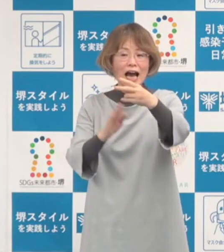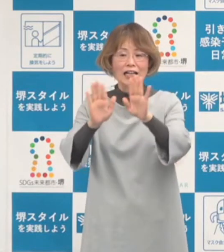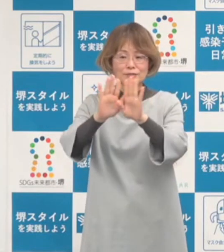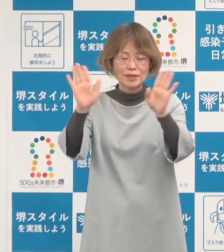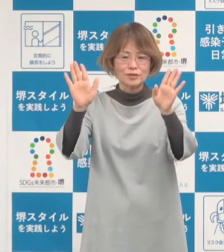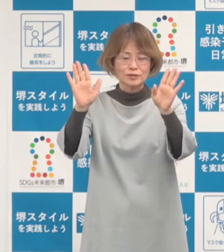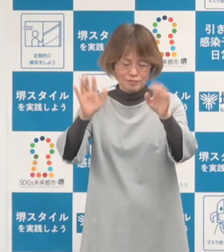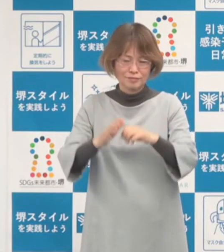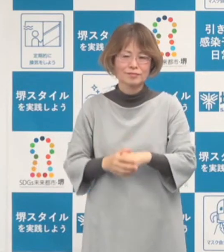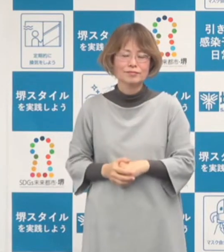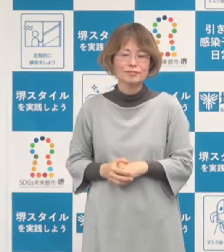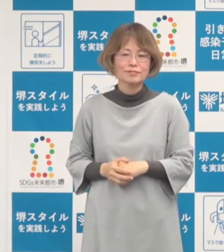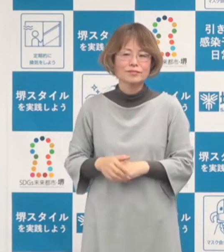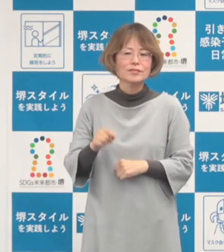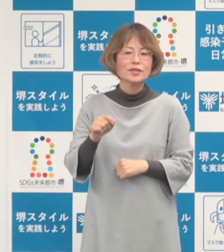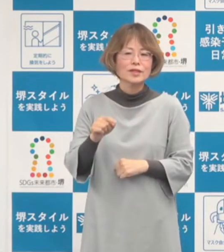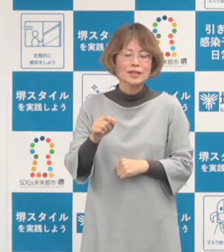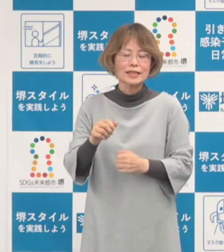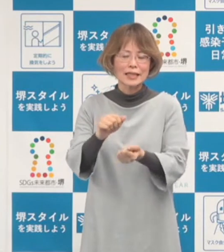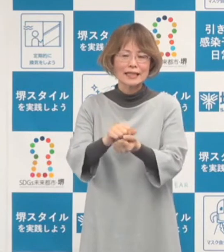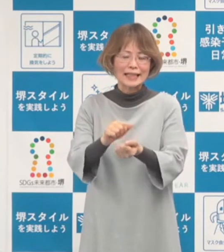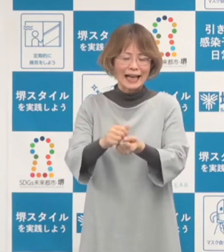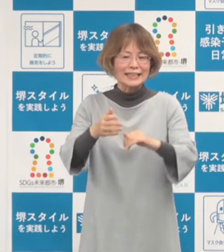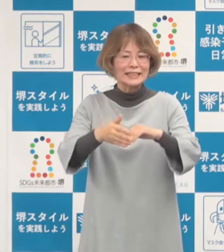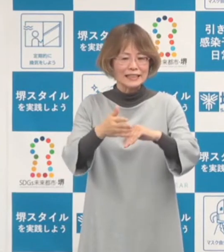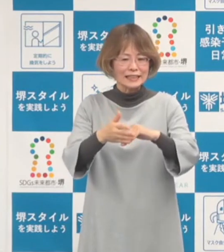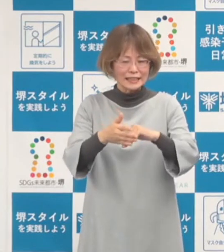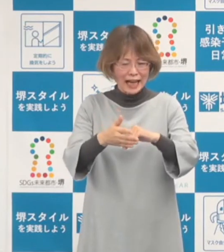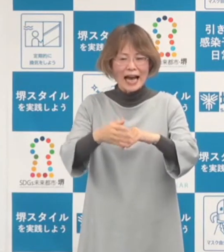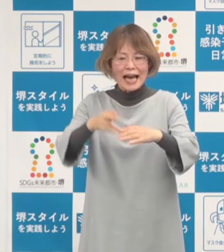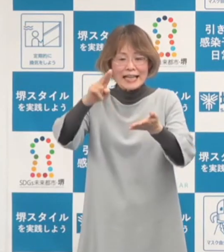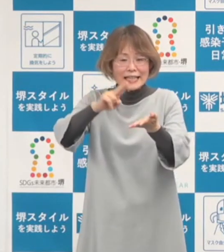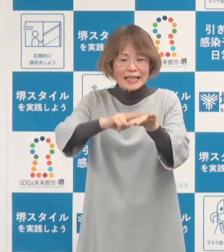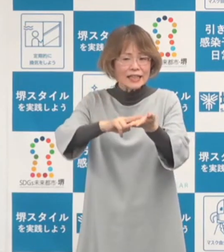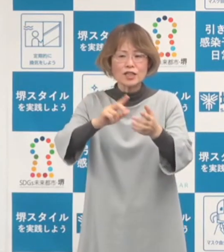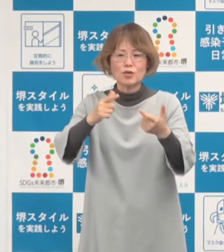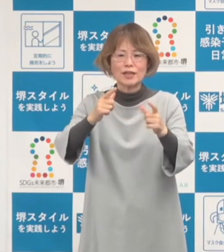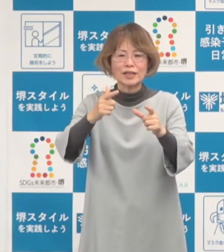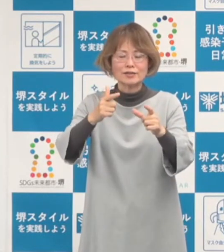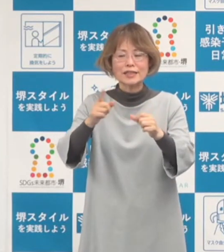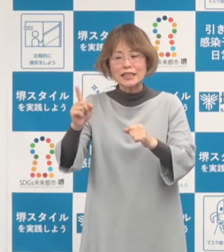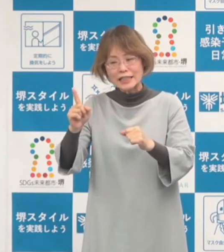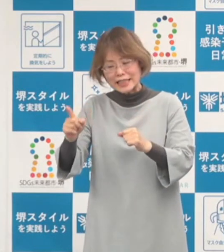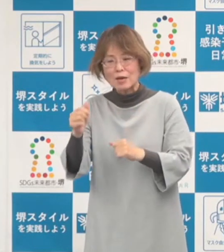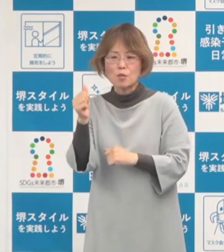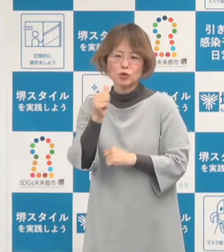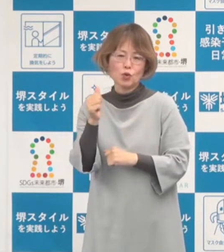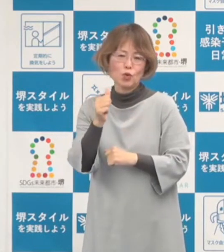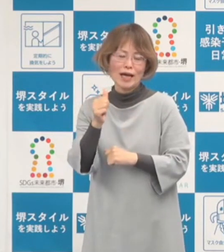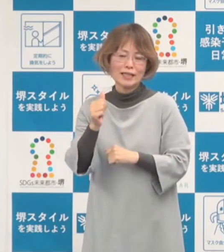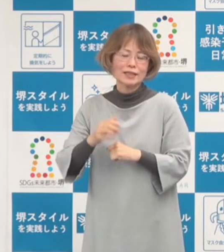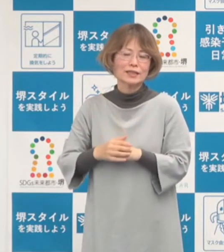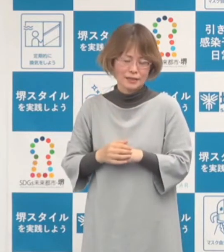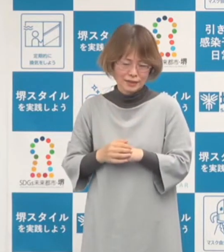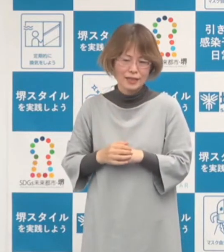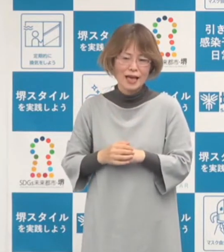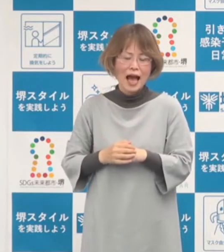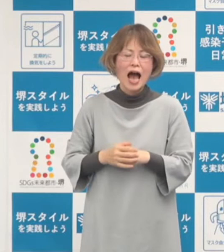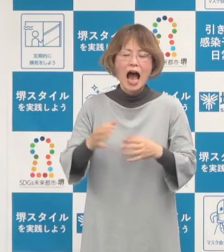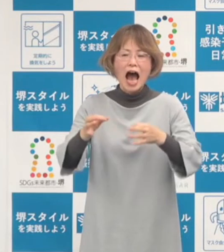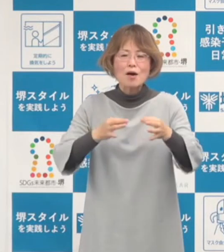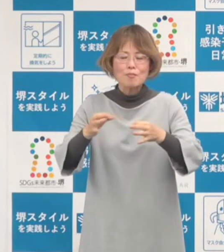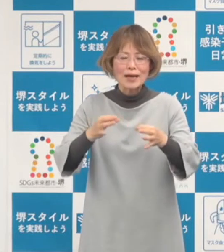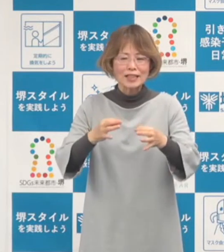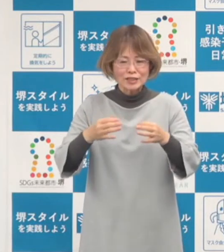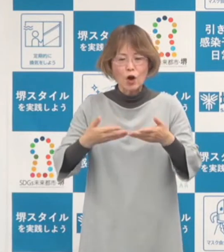キッチンがもうこの商品に限定されるのではないと、第1回のものも含めてご案内できるように、販売としてはお披露目なので、第2回の